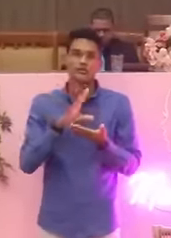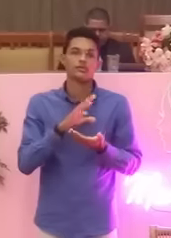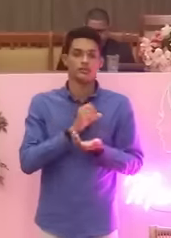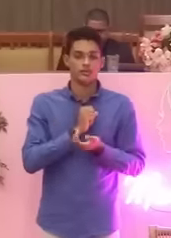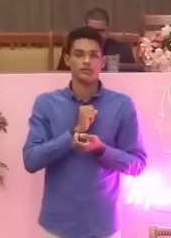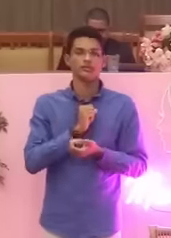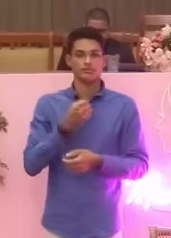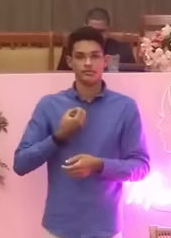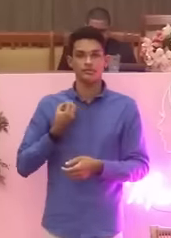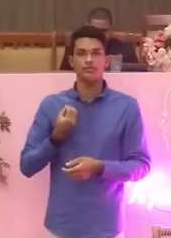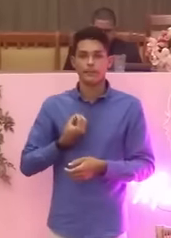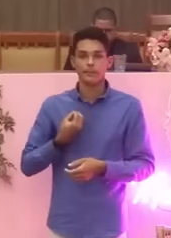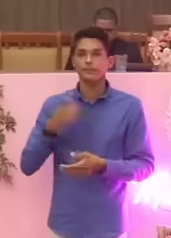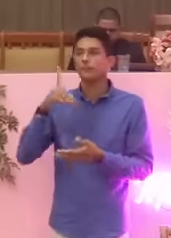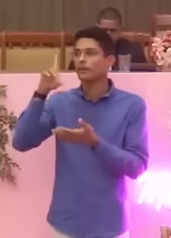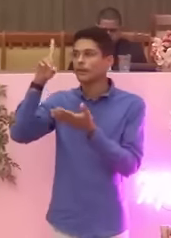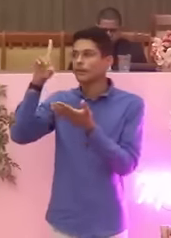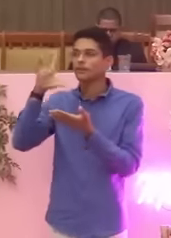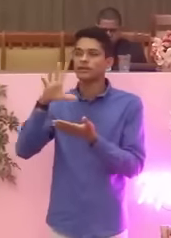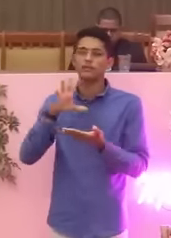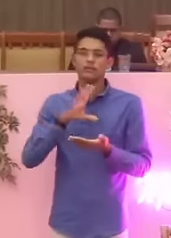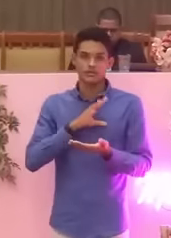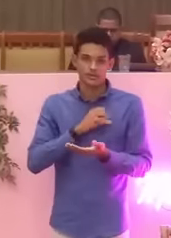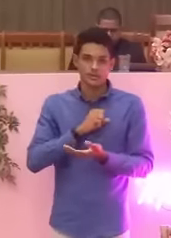ele te ama